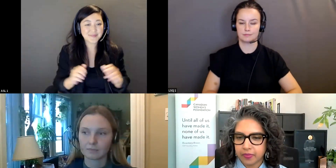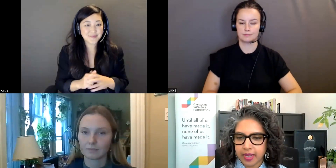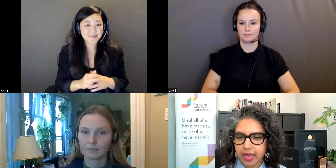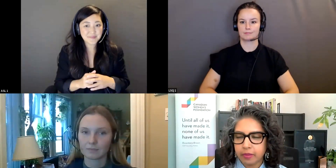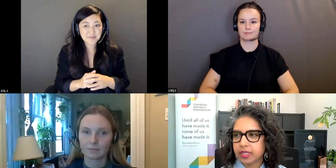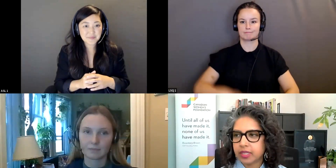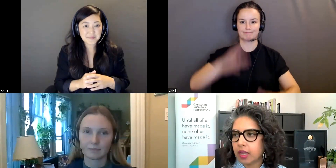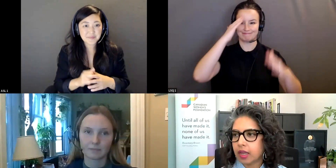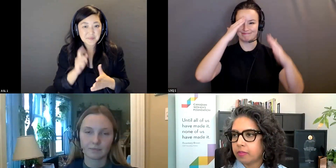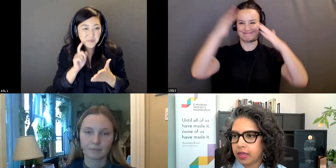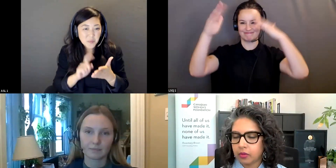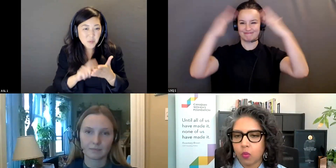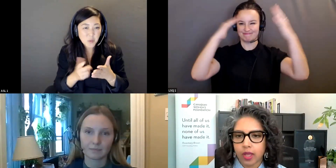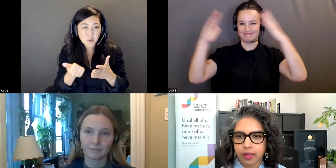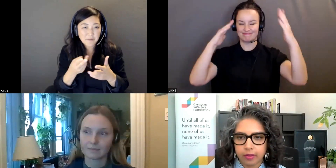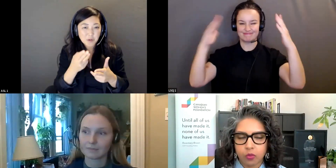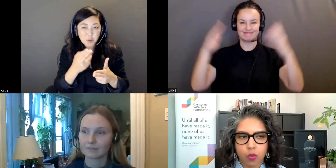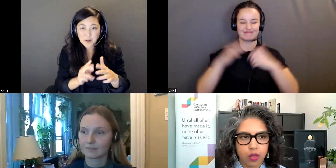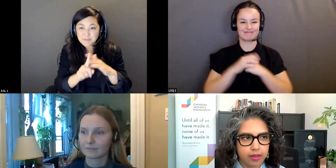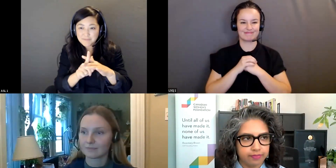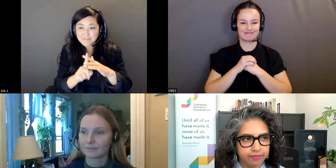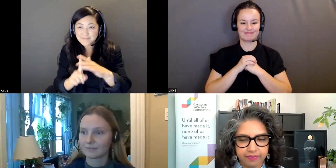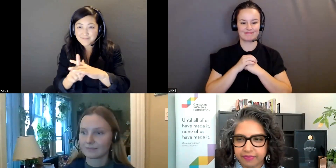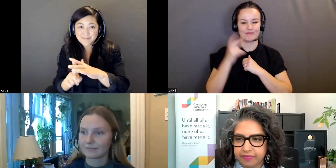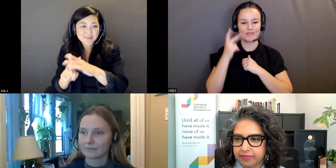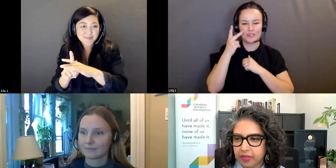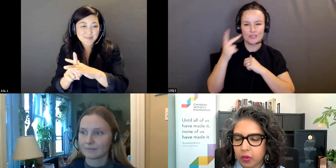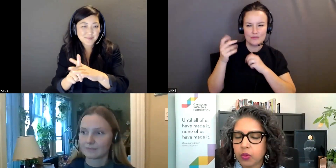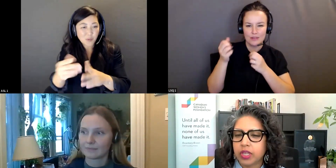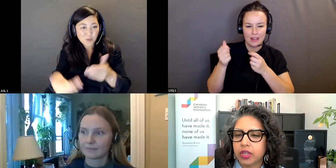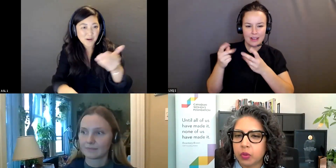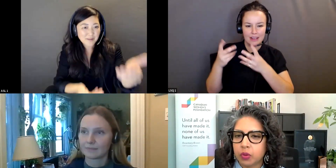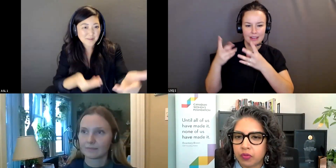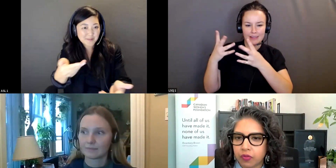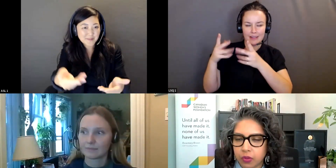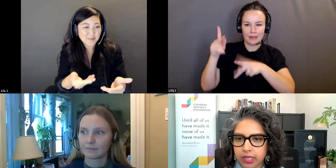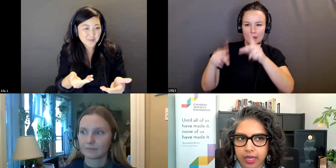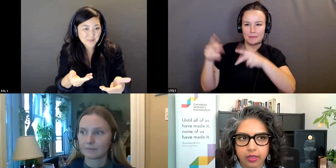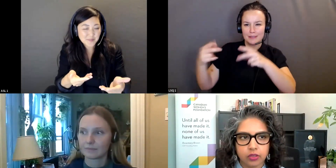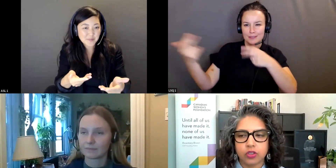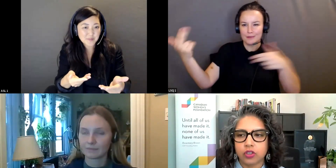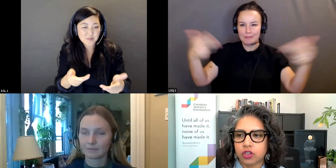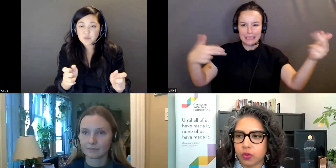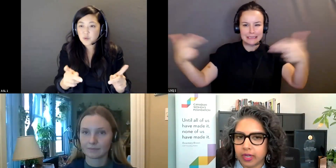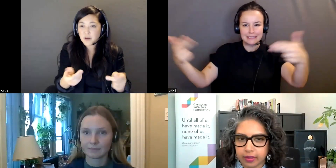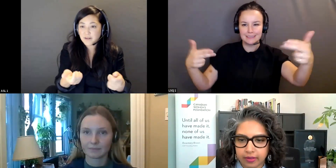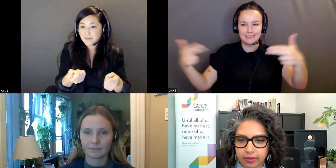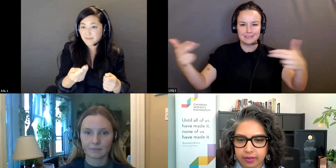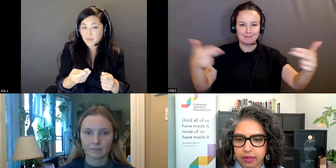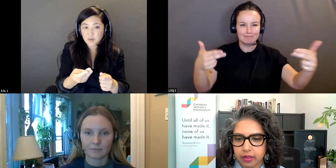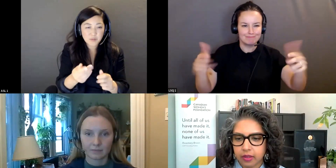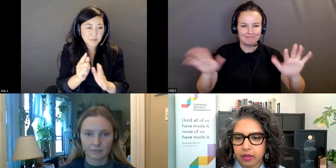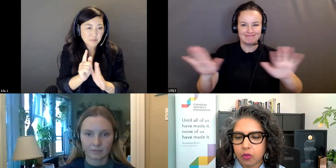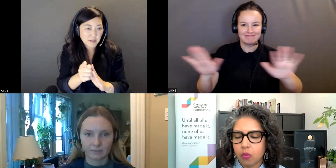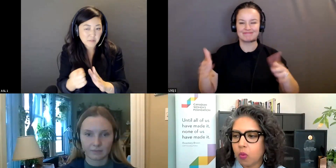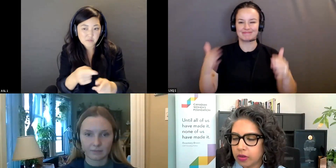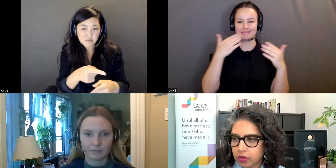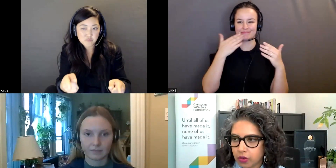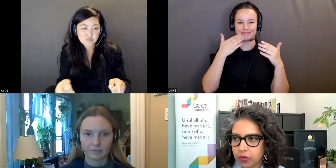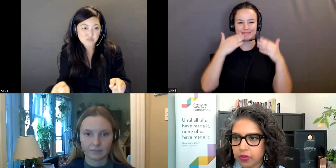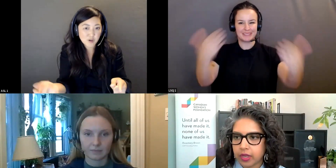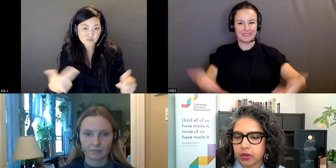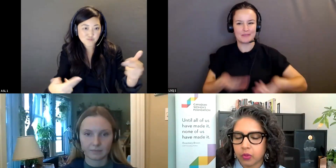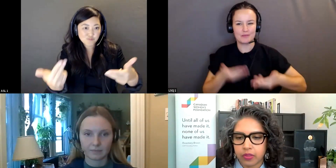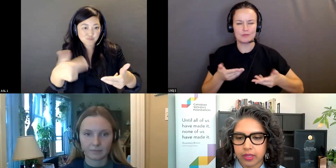Bonjour à tous et à toutes. Je vois déjà quelques noms ici, des personnes qui nous rejoignent. Bienvenue. On va vous donner encore